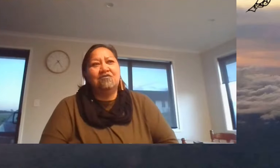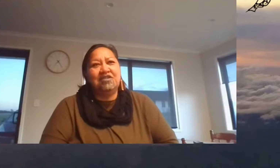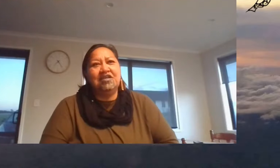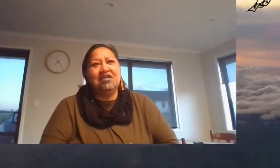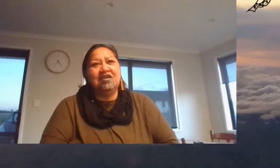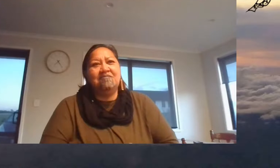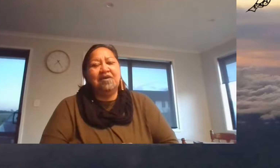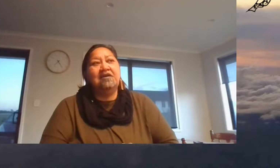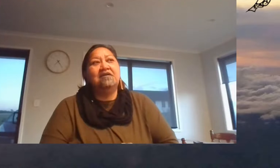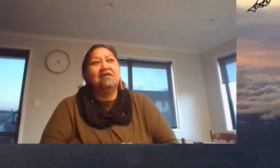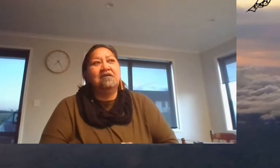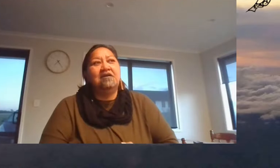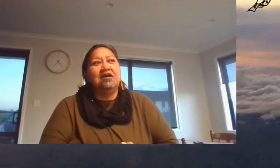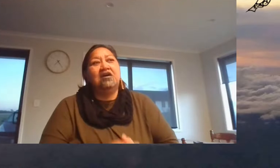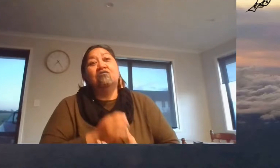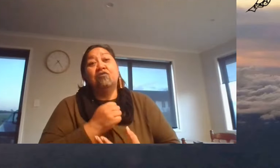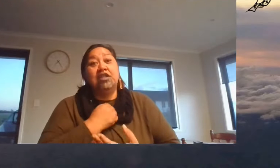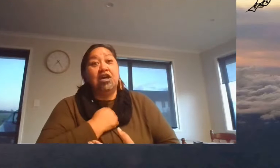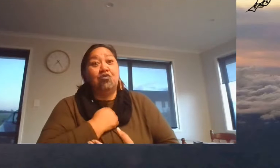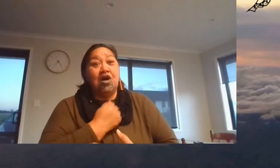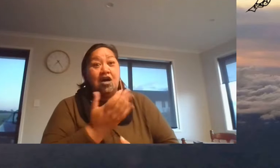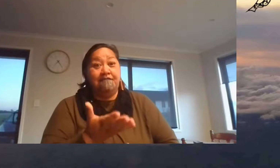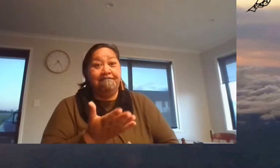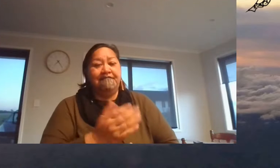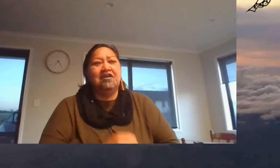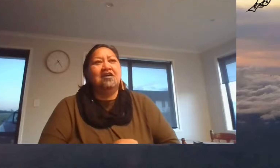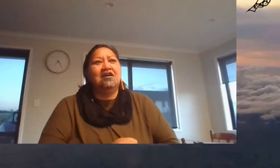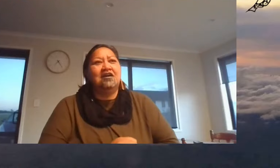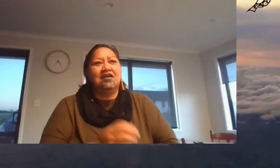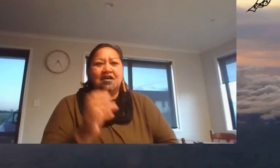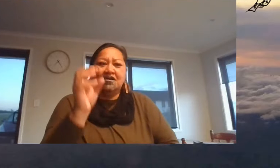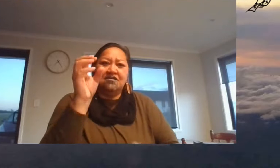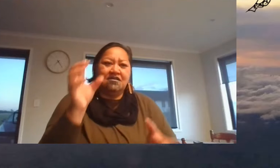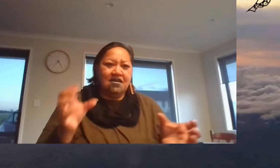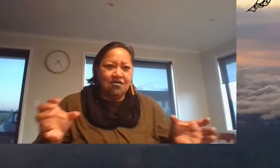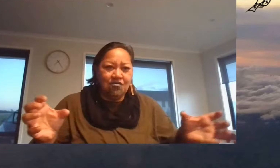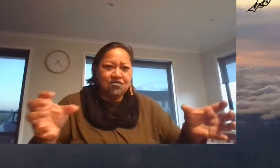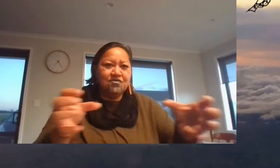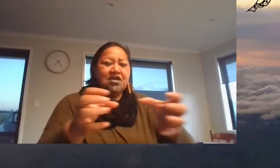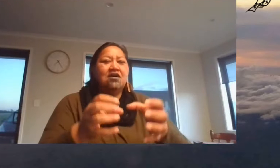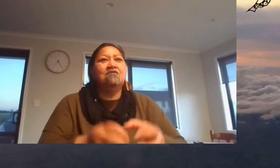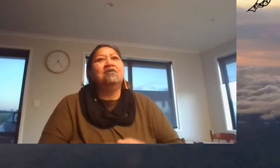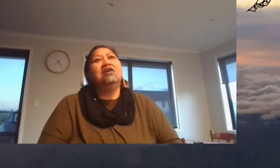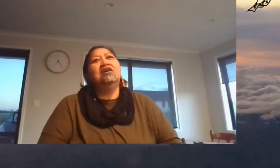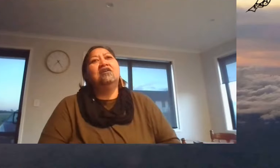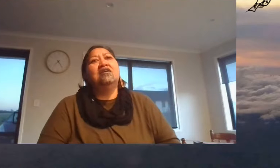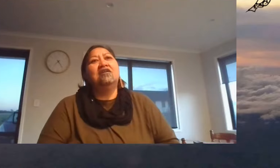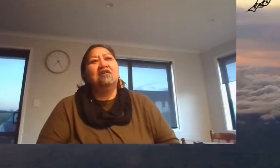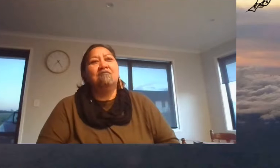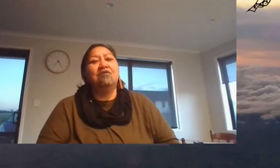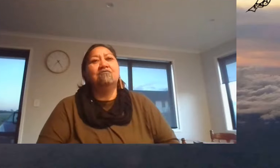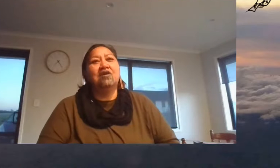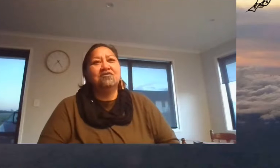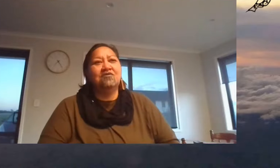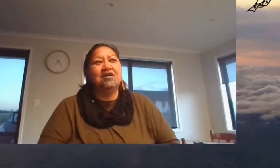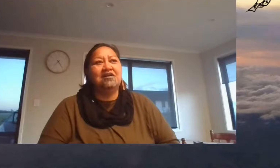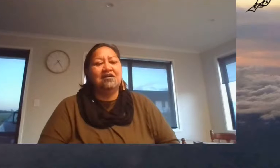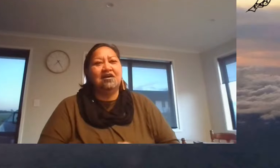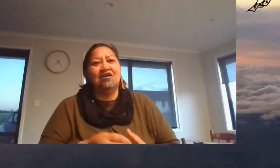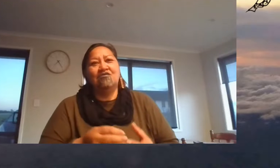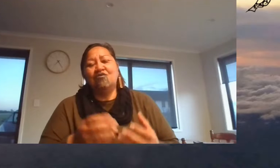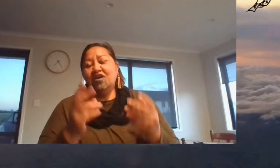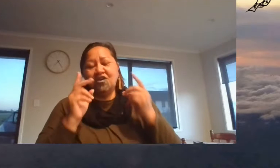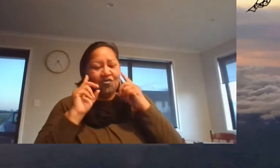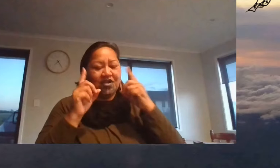rā ko tēnei mea ko te aroa. Rā ka kōtuia hau E rā pau